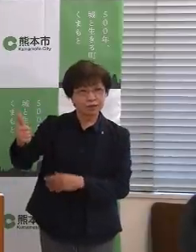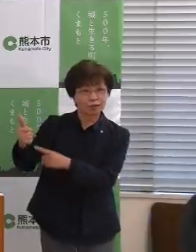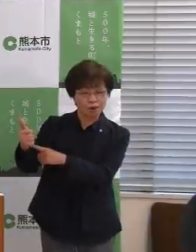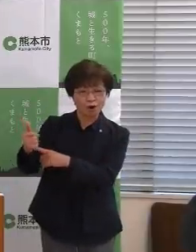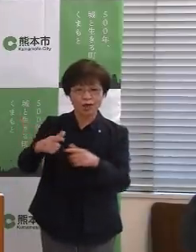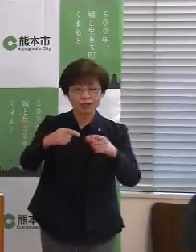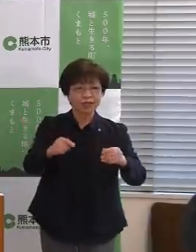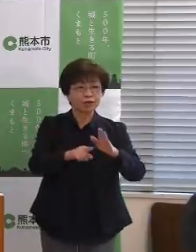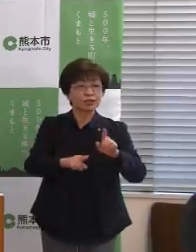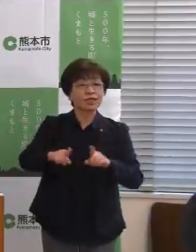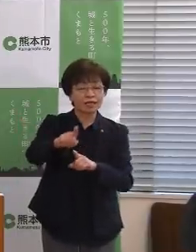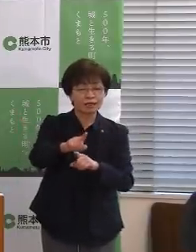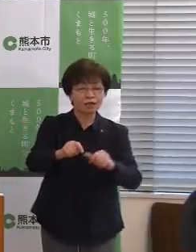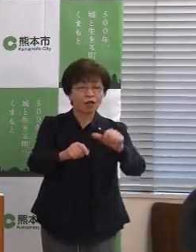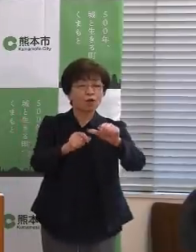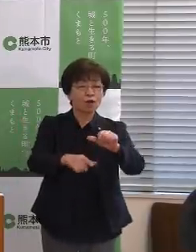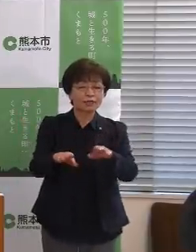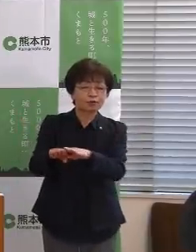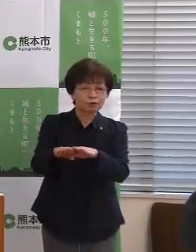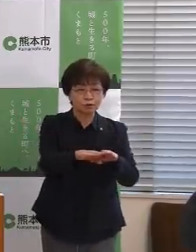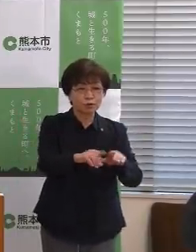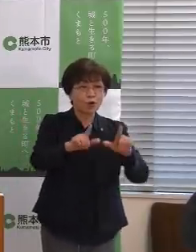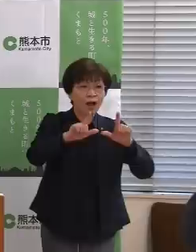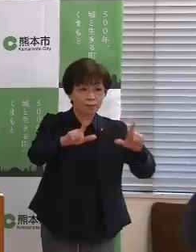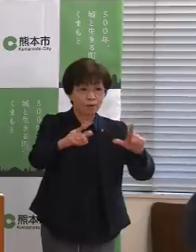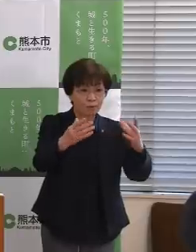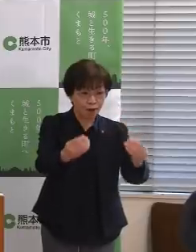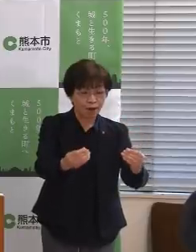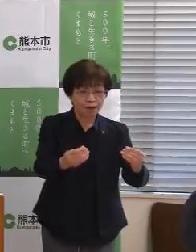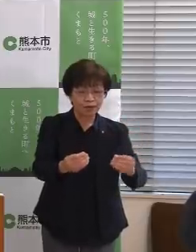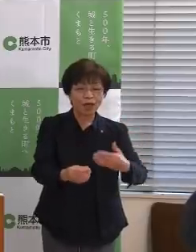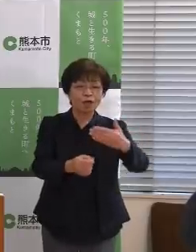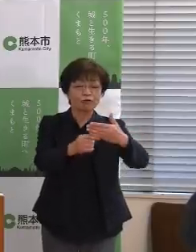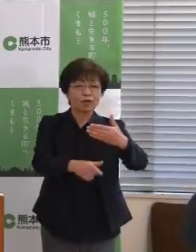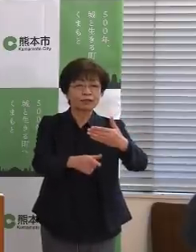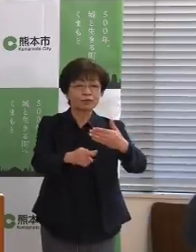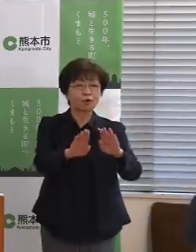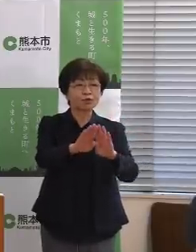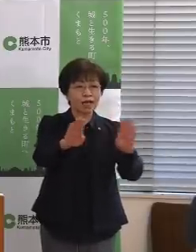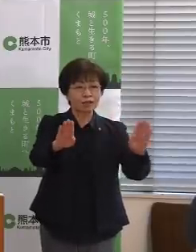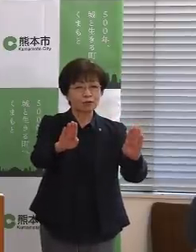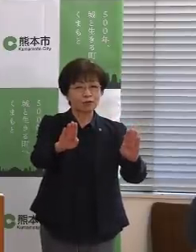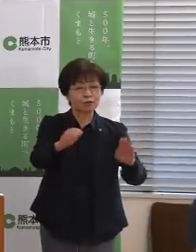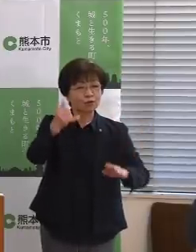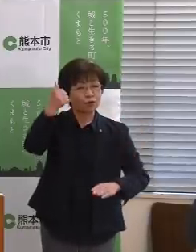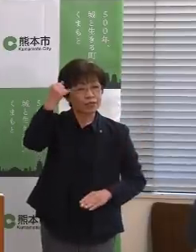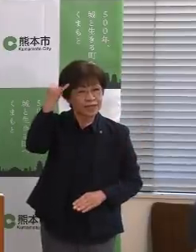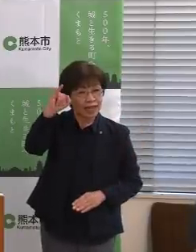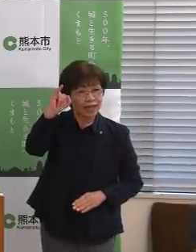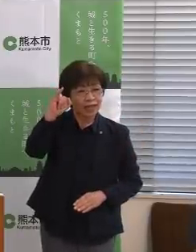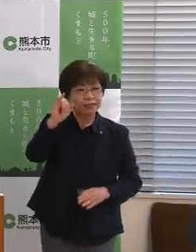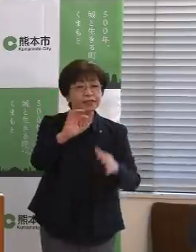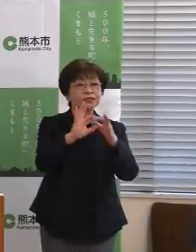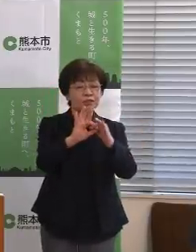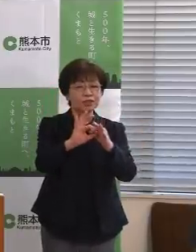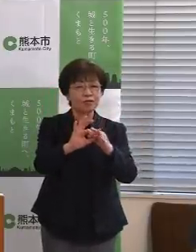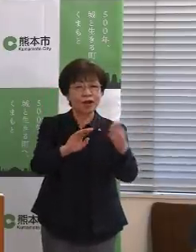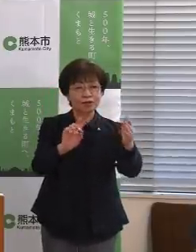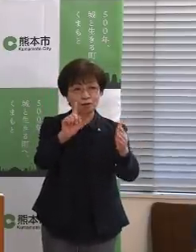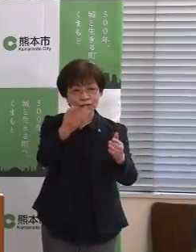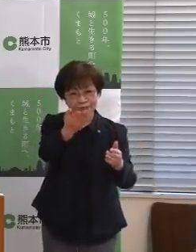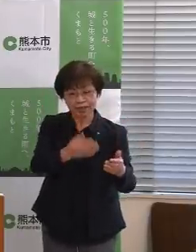駆けて5月いっぱいの休校っていうのを発表されて、まあ、実際こう9月スタートっていうアイディア、はい、まあ、意見に対してどのように受け止めてらっしゃい